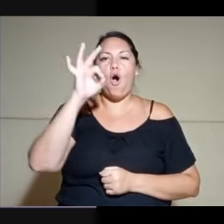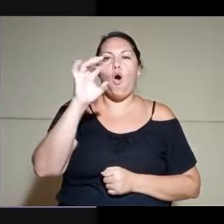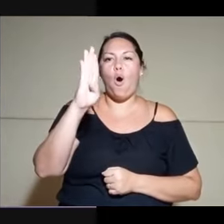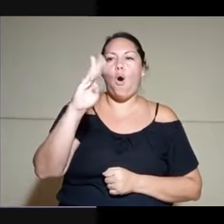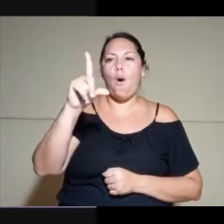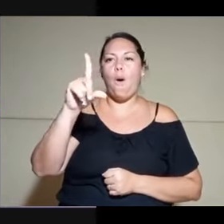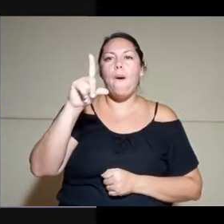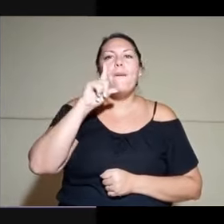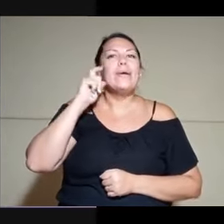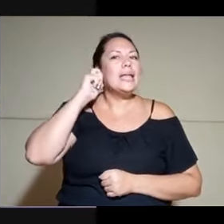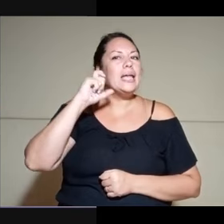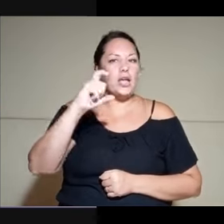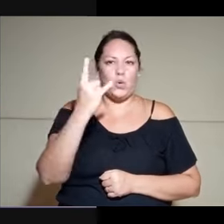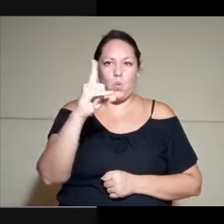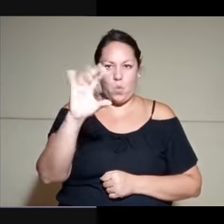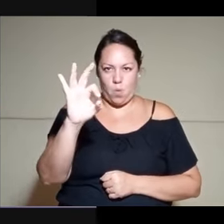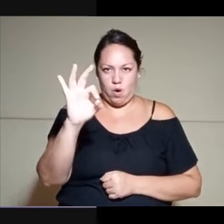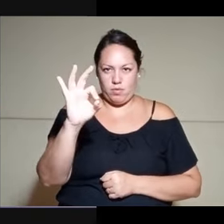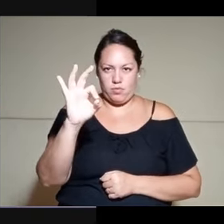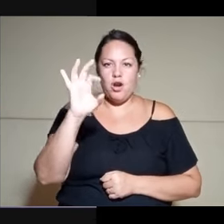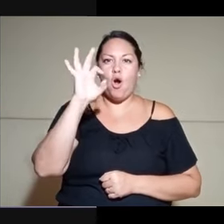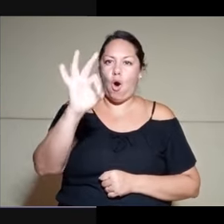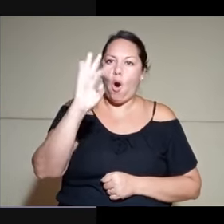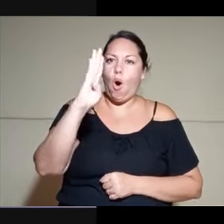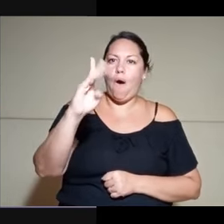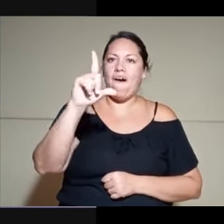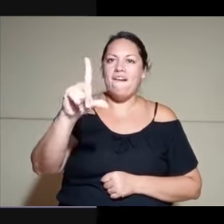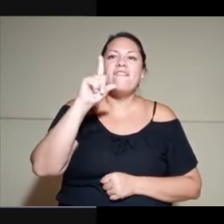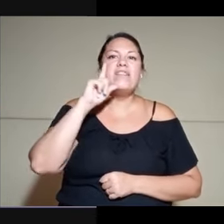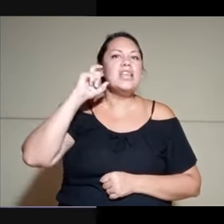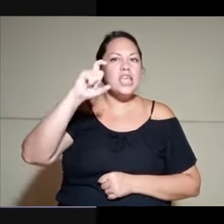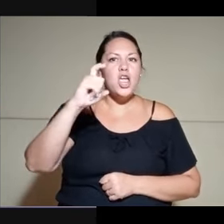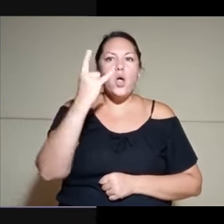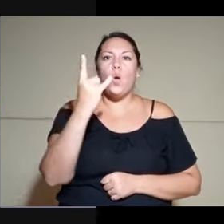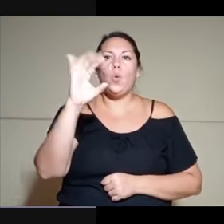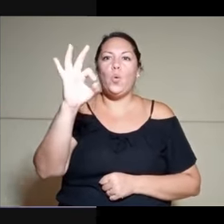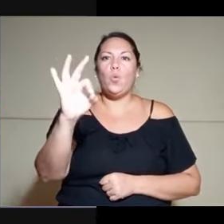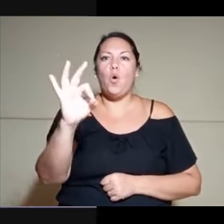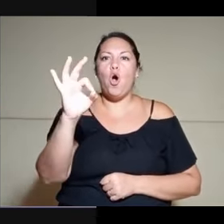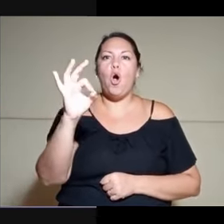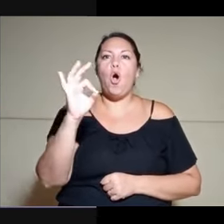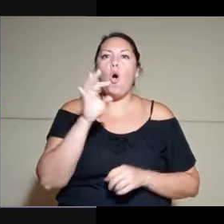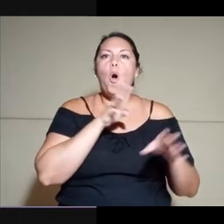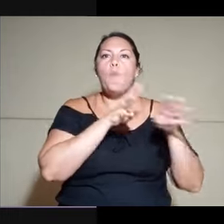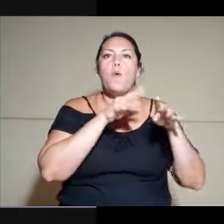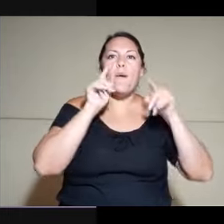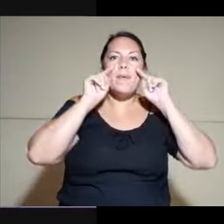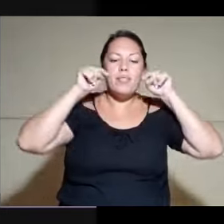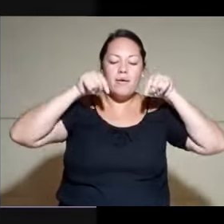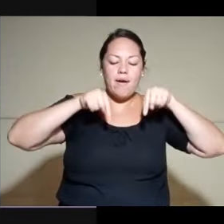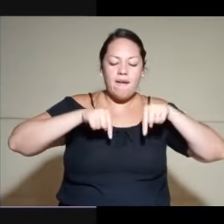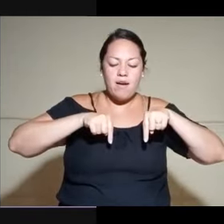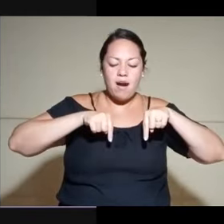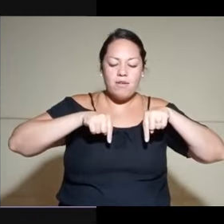troclear patético, inerva un músculo del ojo que se llama oblicuo. Ese nervio oblicuo es el que nos permite, ese